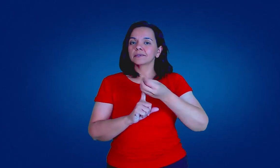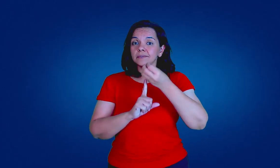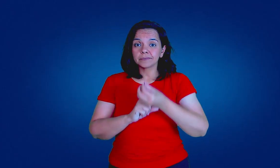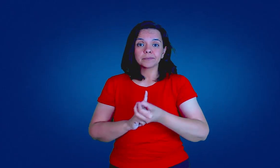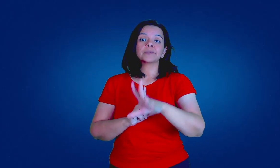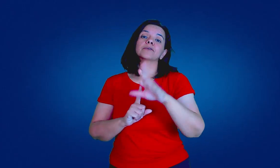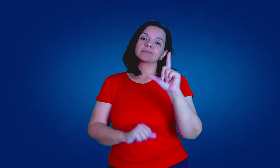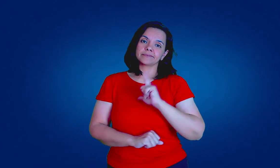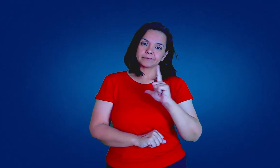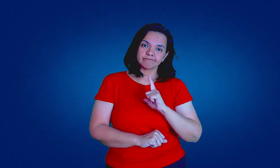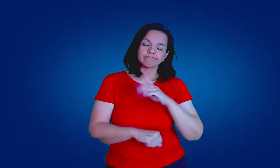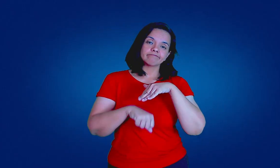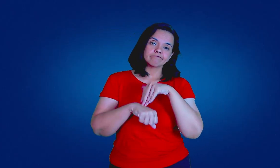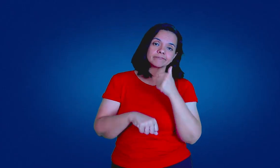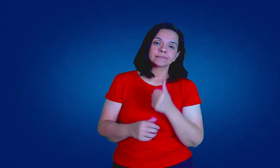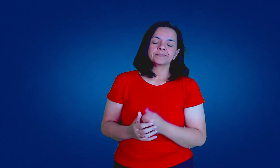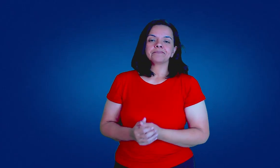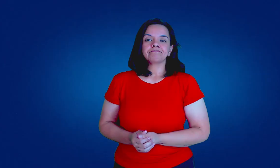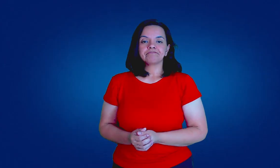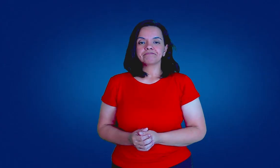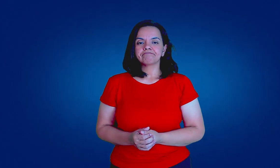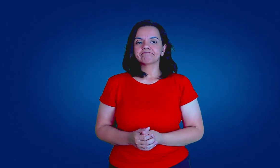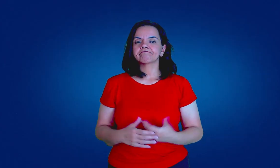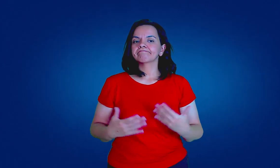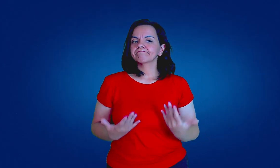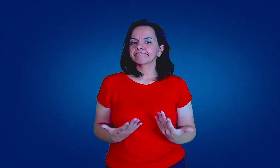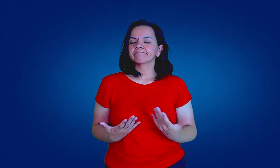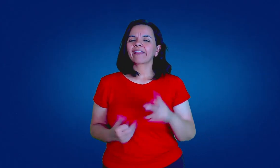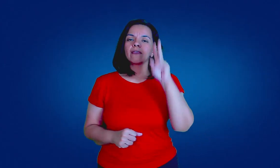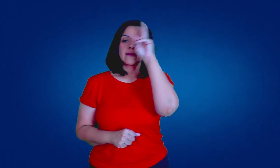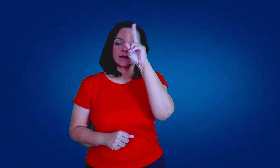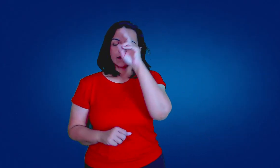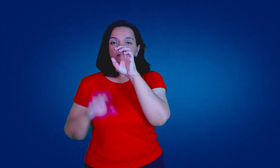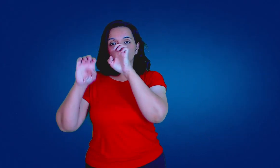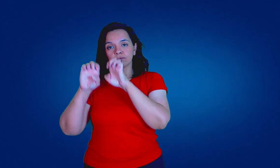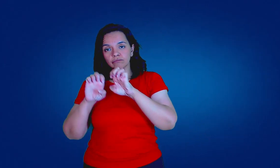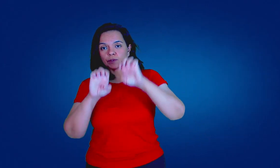iniquidade, fazer coisas erradas, e é por isso que Deus chama os profetas.